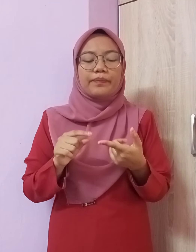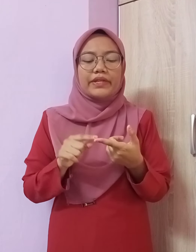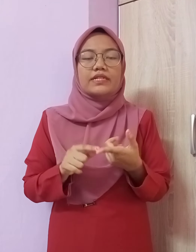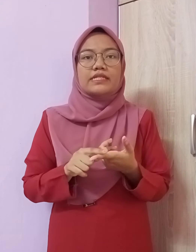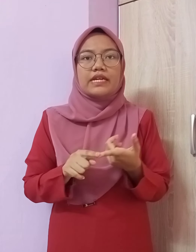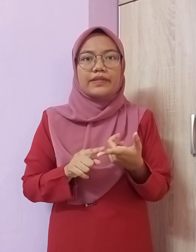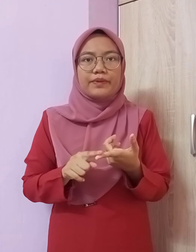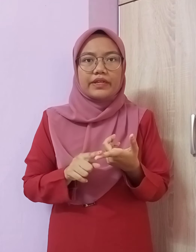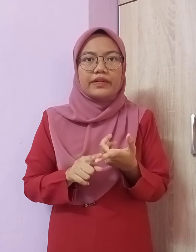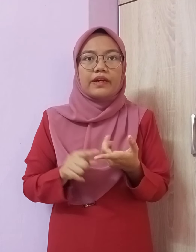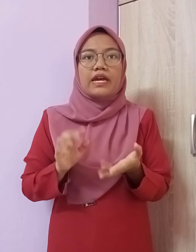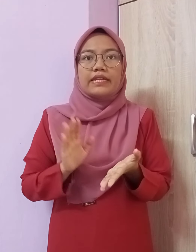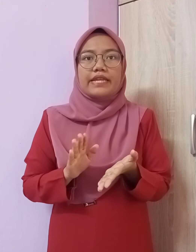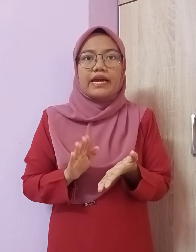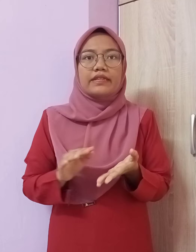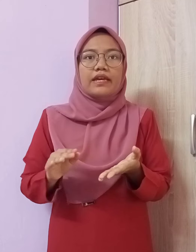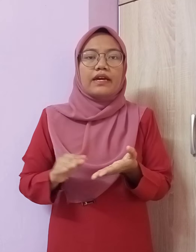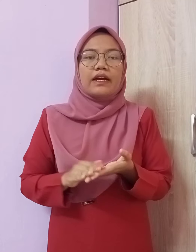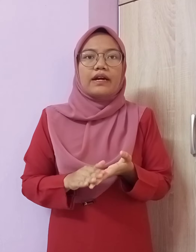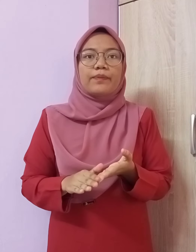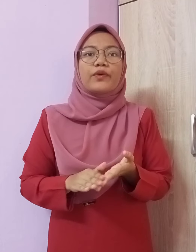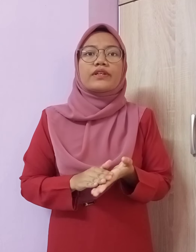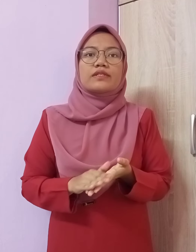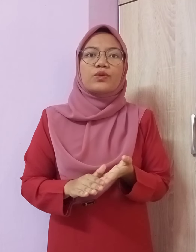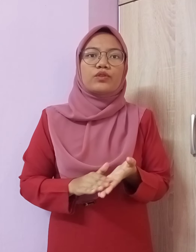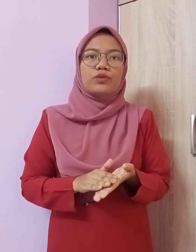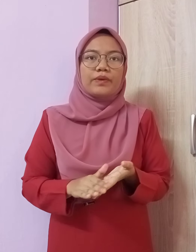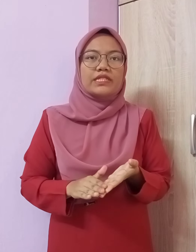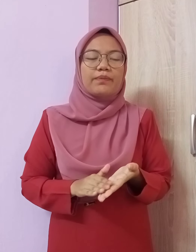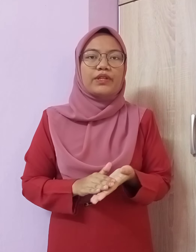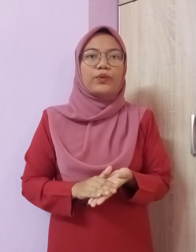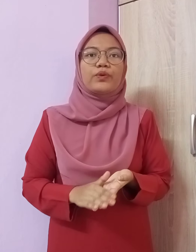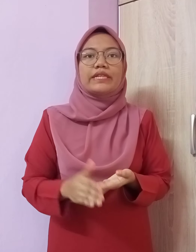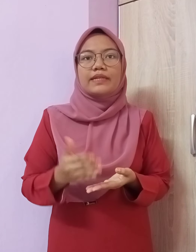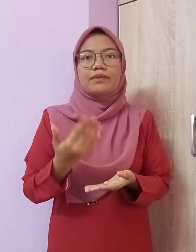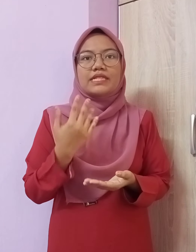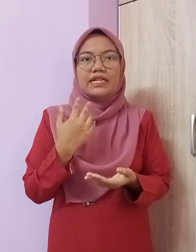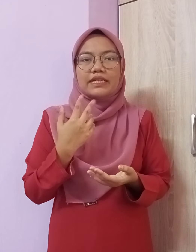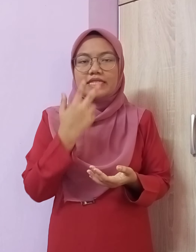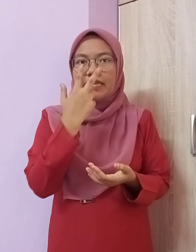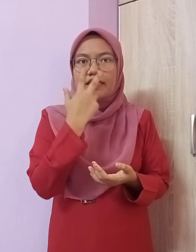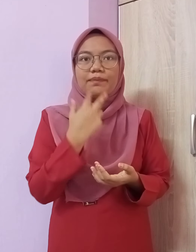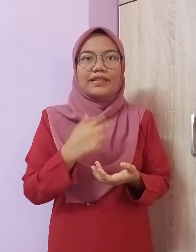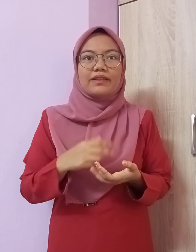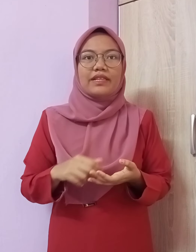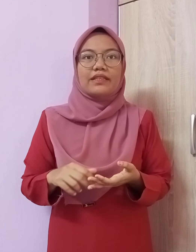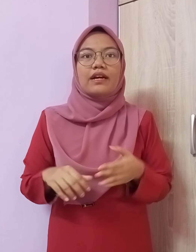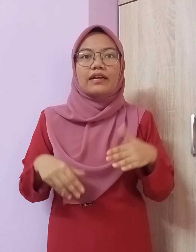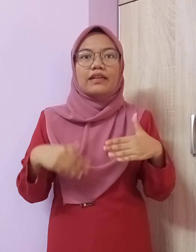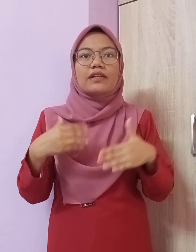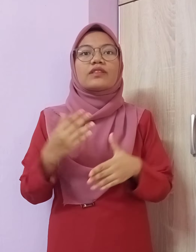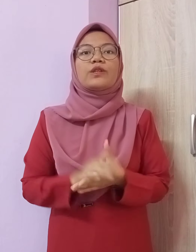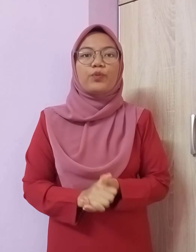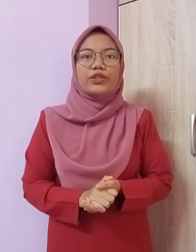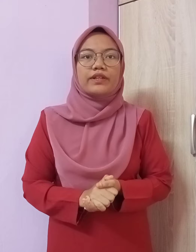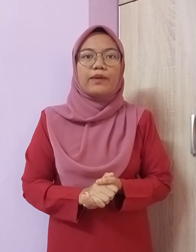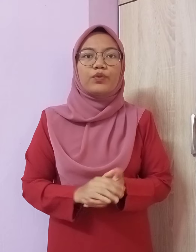pada jari mereka. Dan orang tua-tua pada zaman dahulu ingin menjaga kesihatan mata kita agar tidak mudah kabur